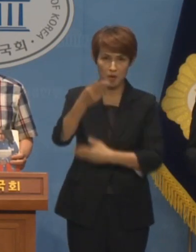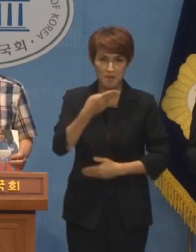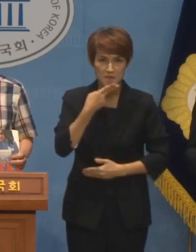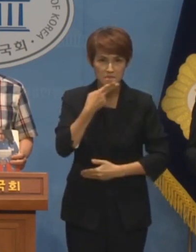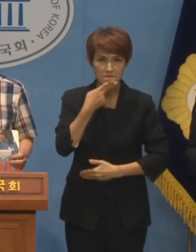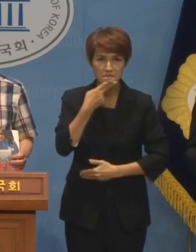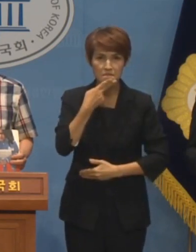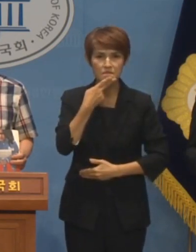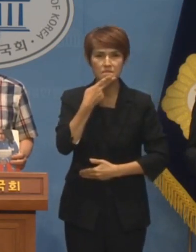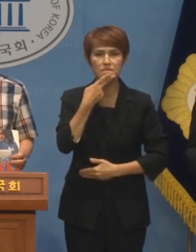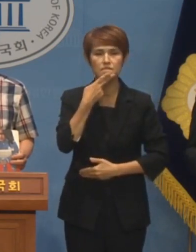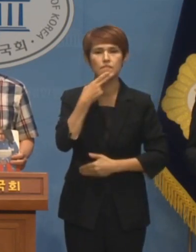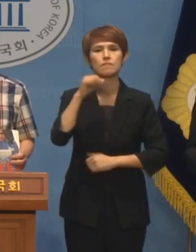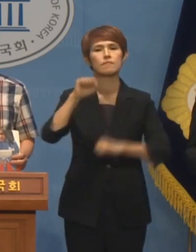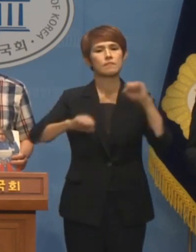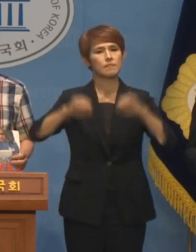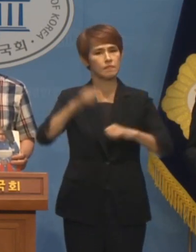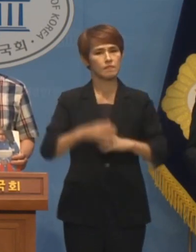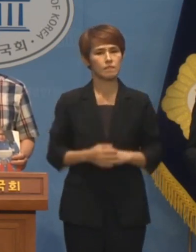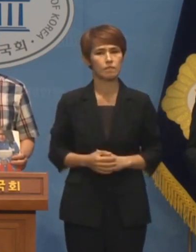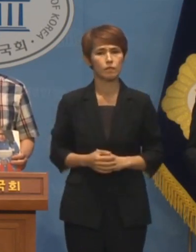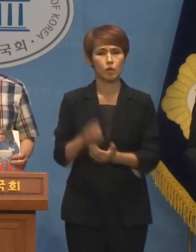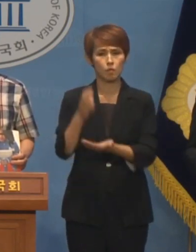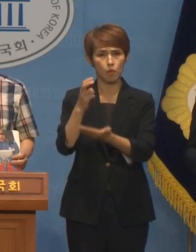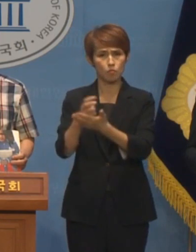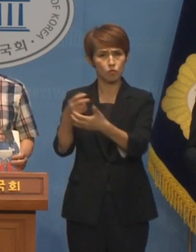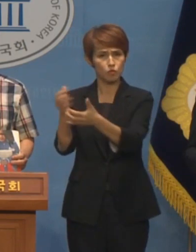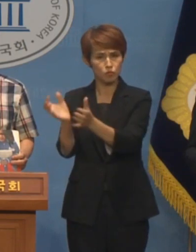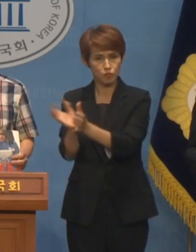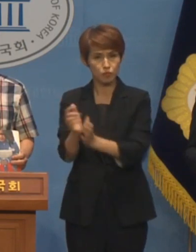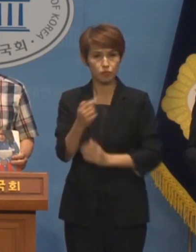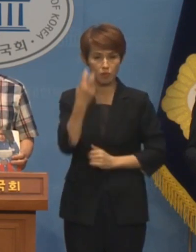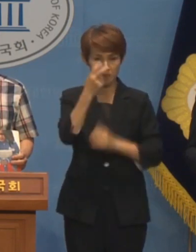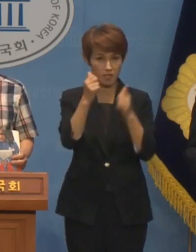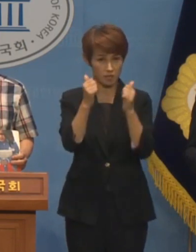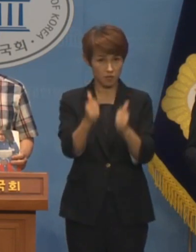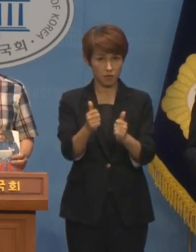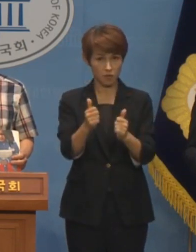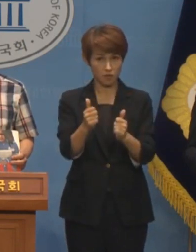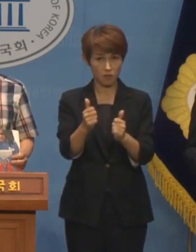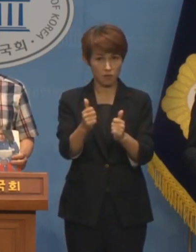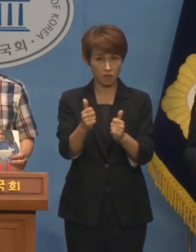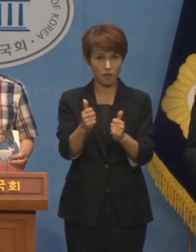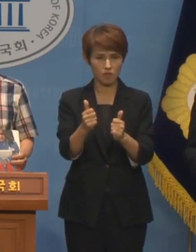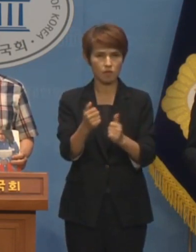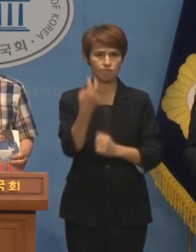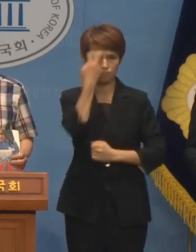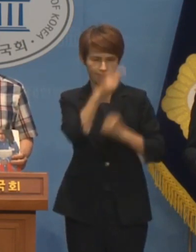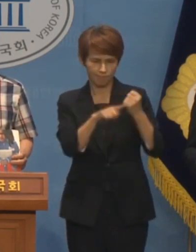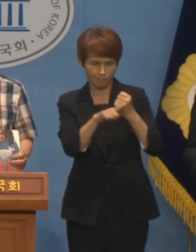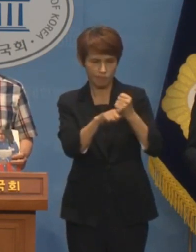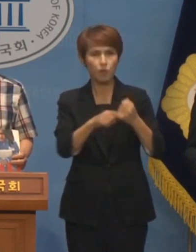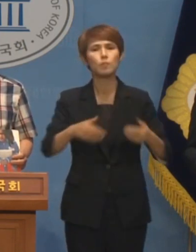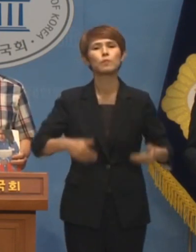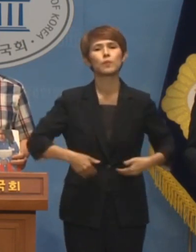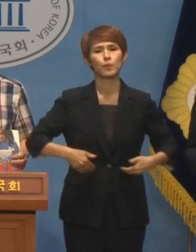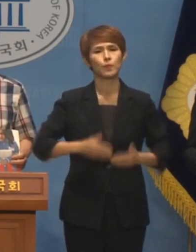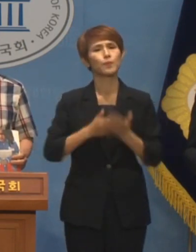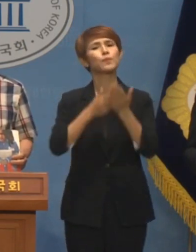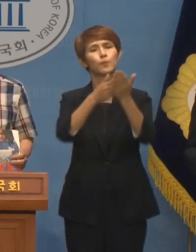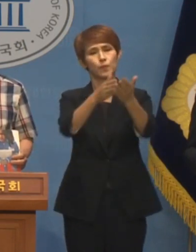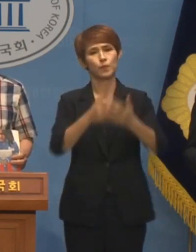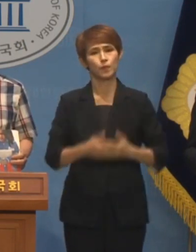겁니다. 그래서 저는 법무부와 대검에서 이 부분에 대해서 감찰을 해야 된다라는 말씀을 드리는